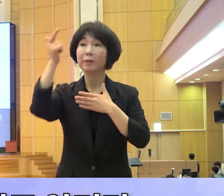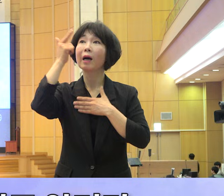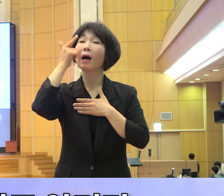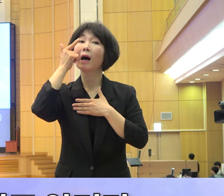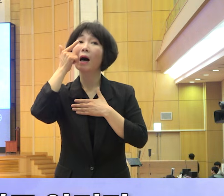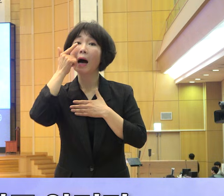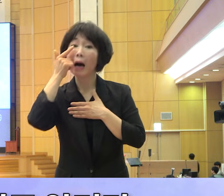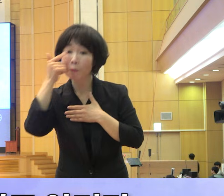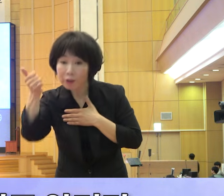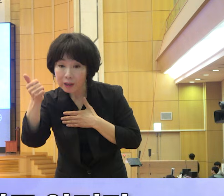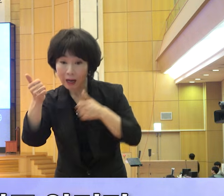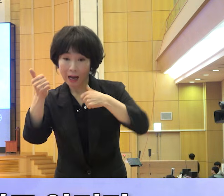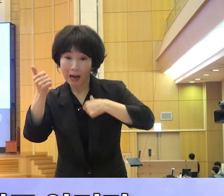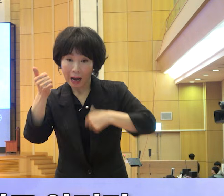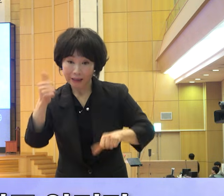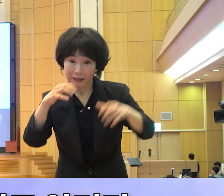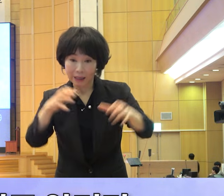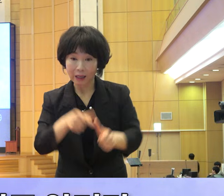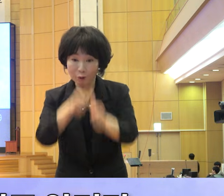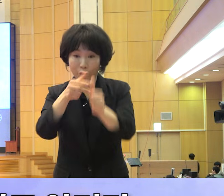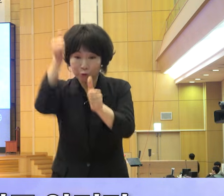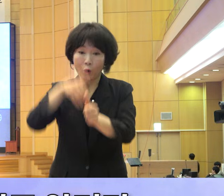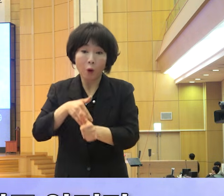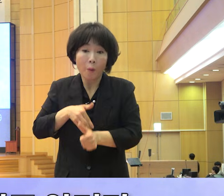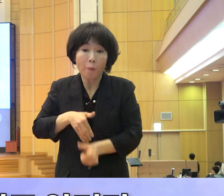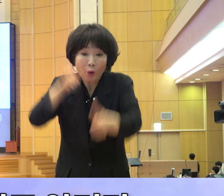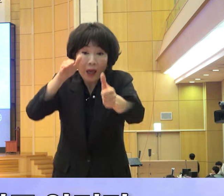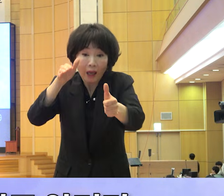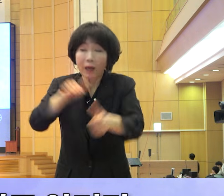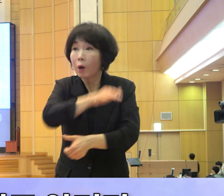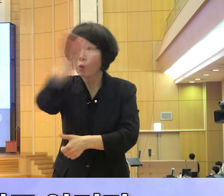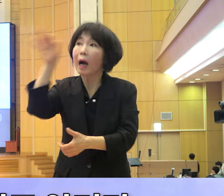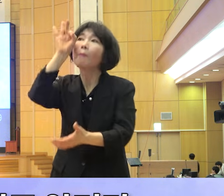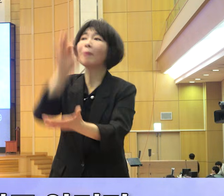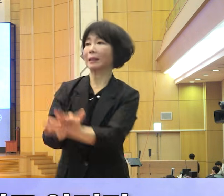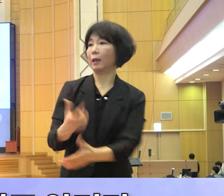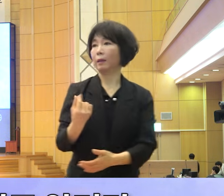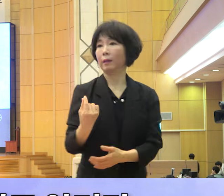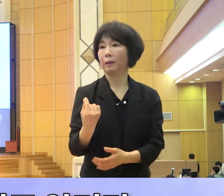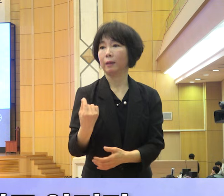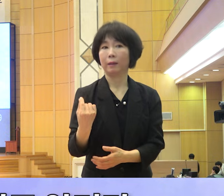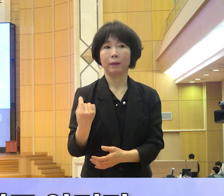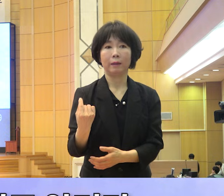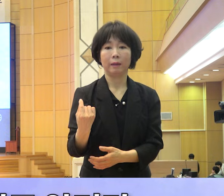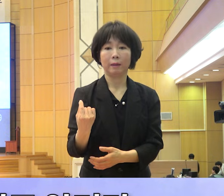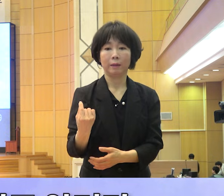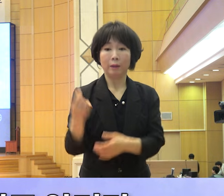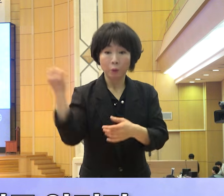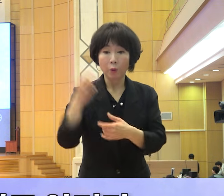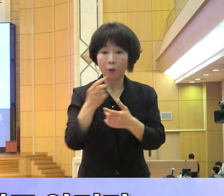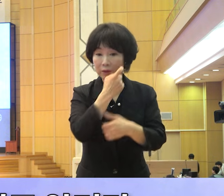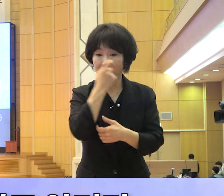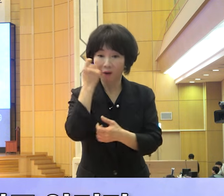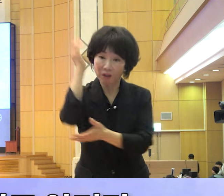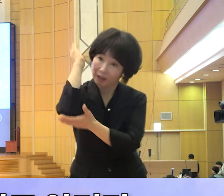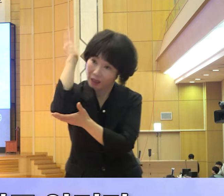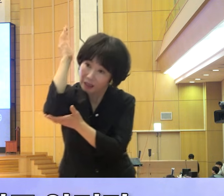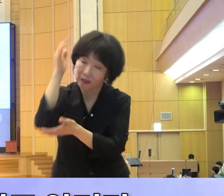아들을 말하는 예수님을 세상의 구주로 보내신 것을 우리가 보았고 또